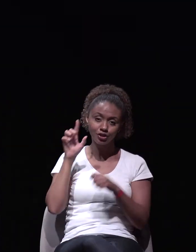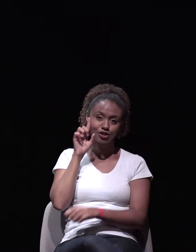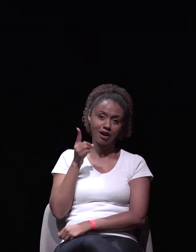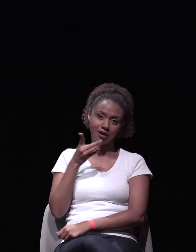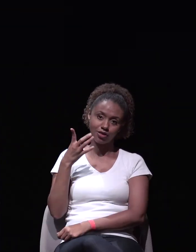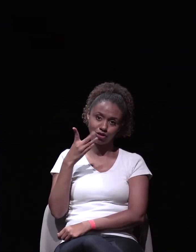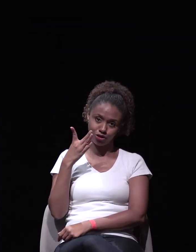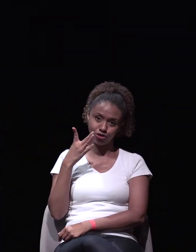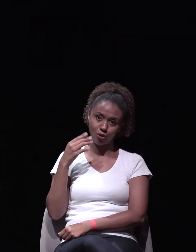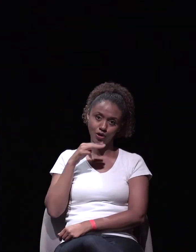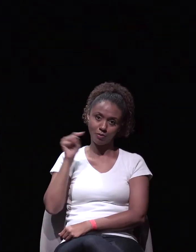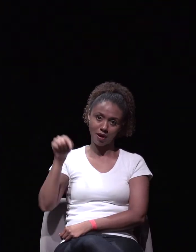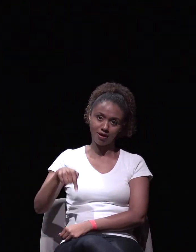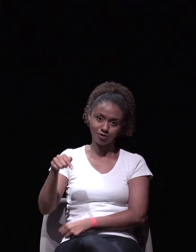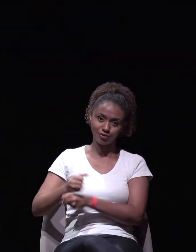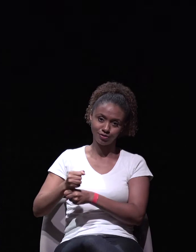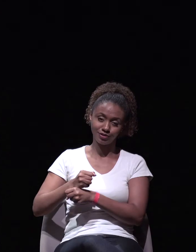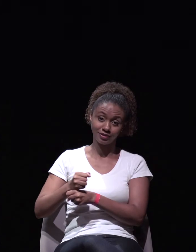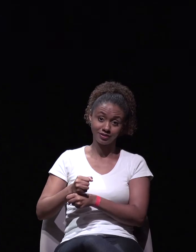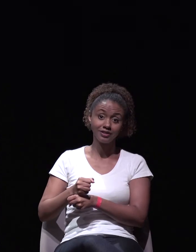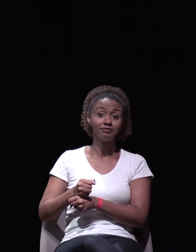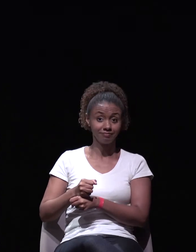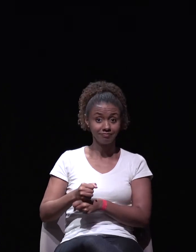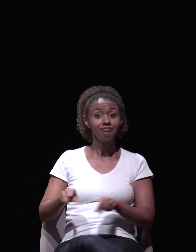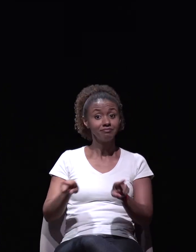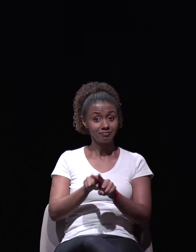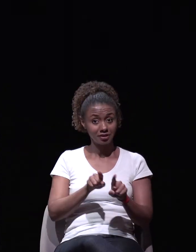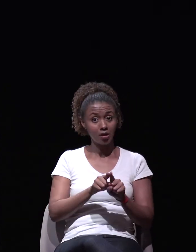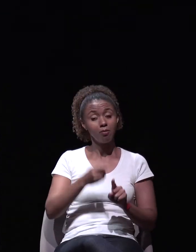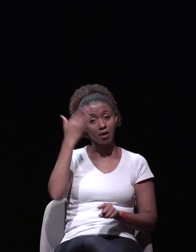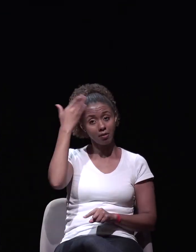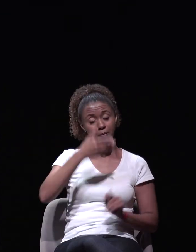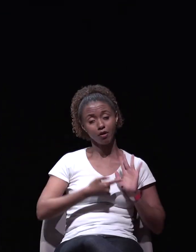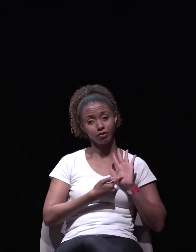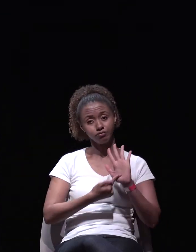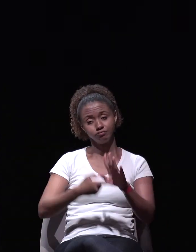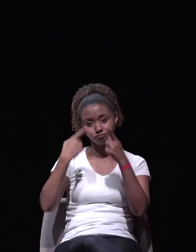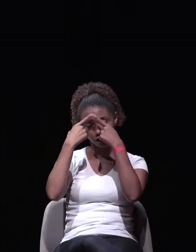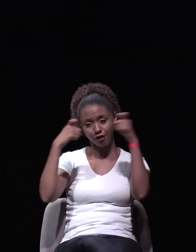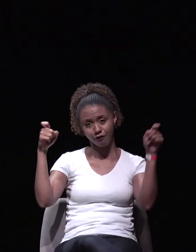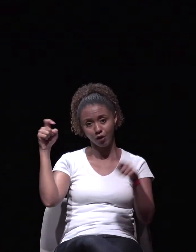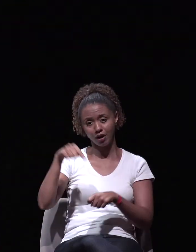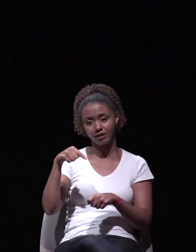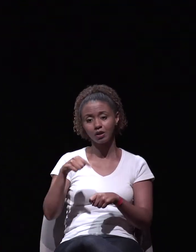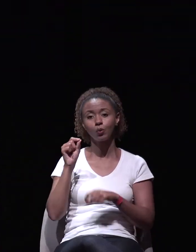2018, como um indicador da presença dessa violência sistêmica que afeta de modo